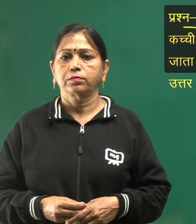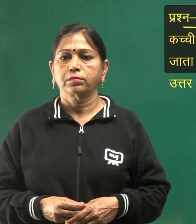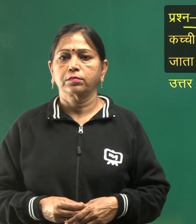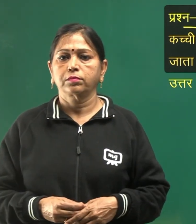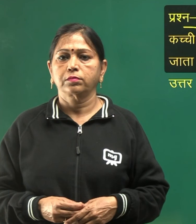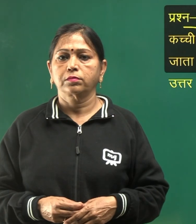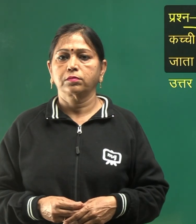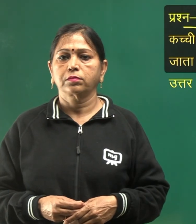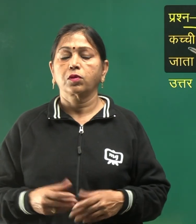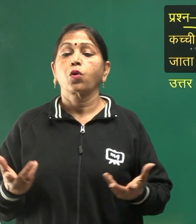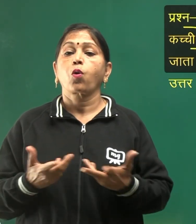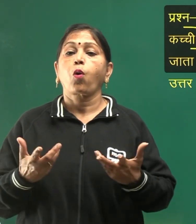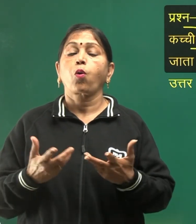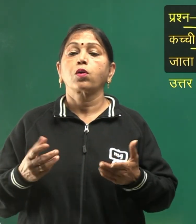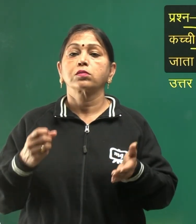किन कच्ची सामग्रियों का